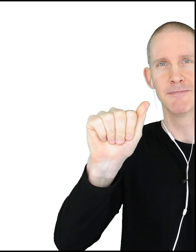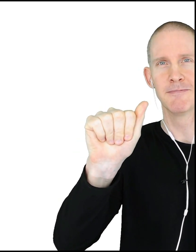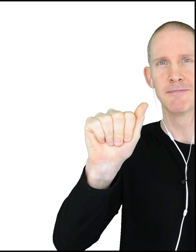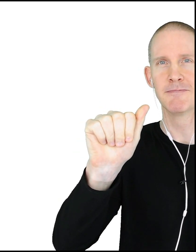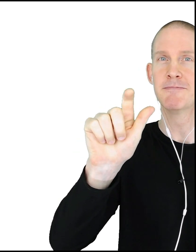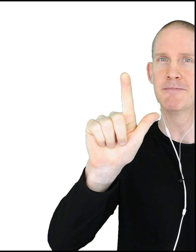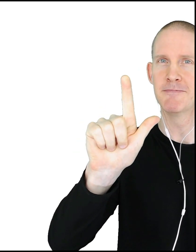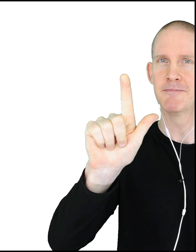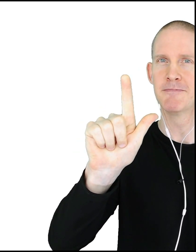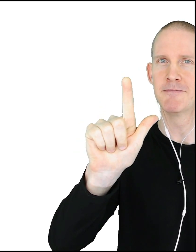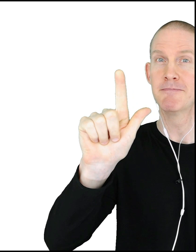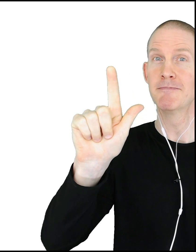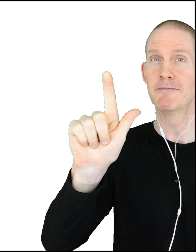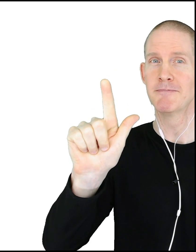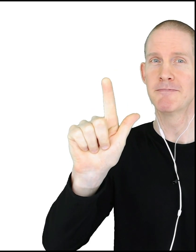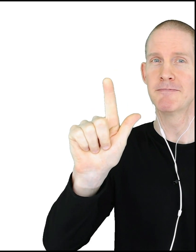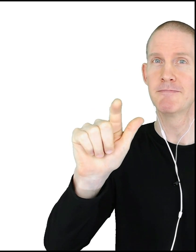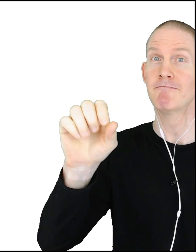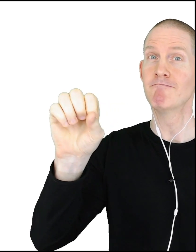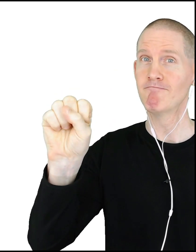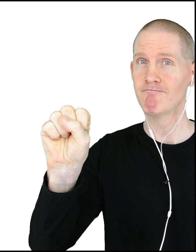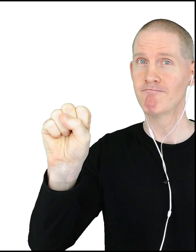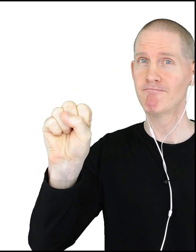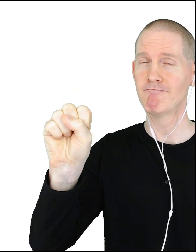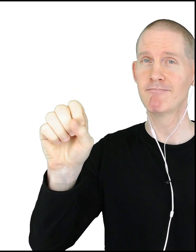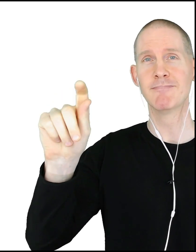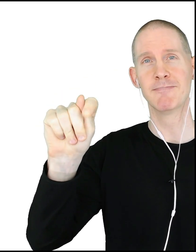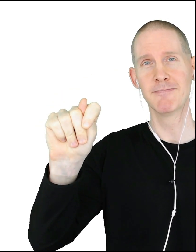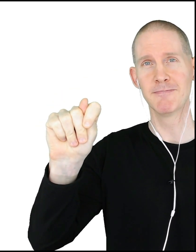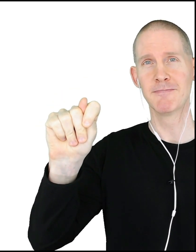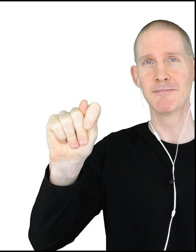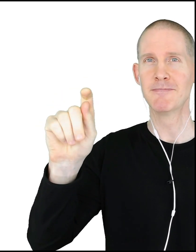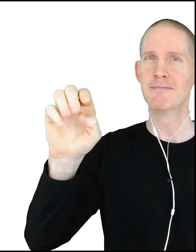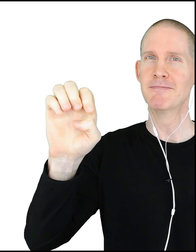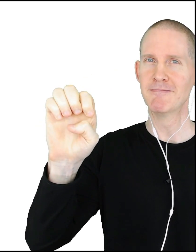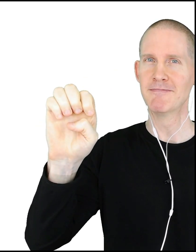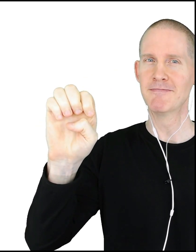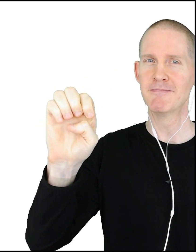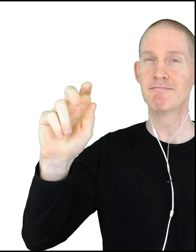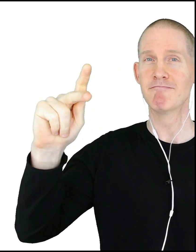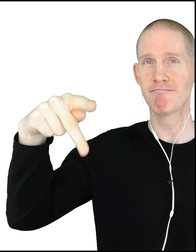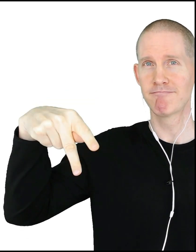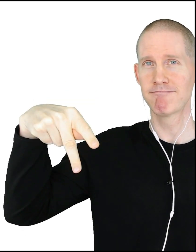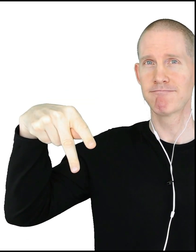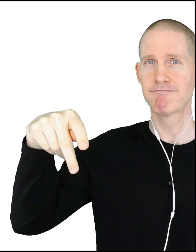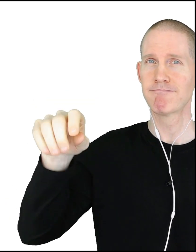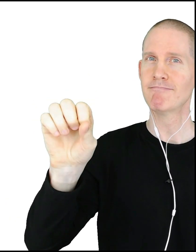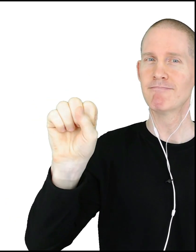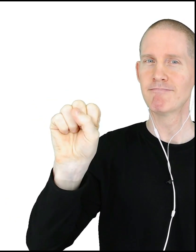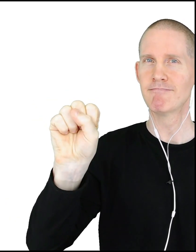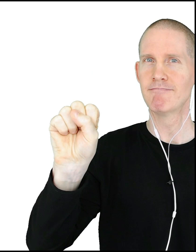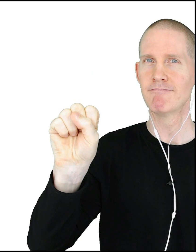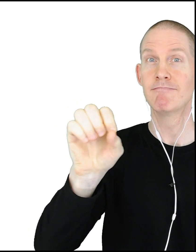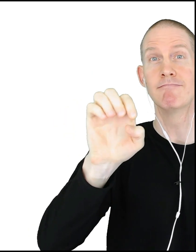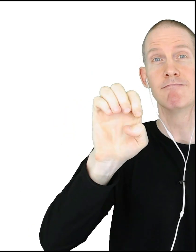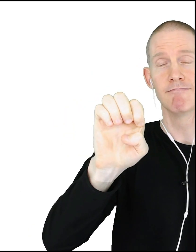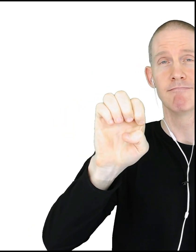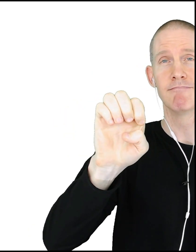samo nevolja, a dala sam ti sve što sam imala. Suzo moja